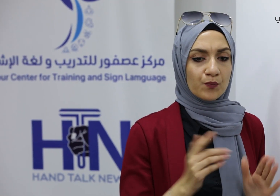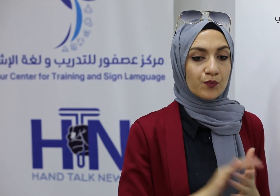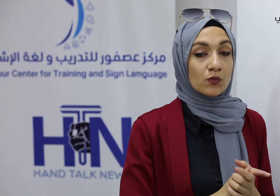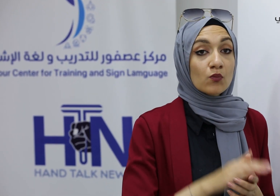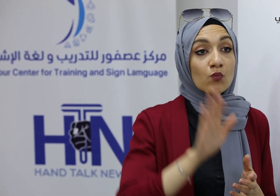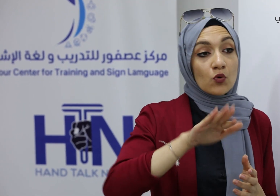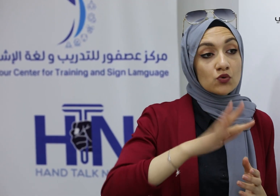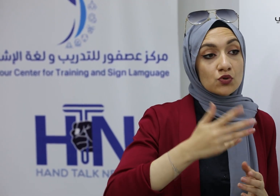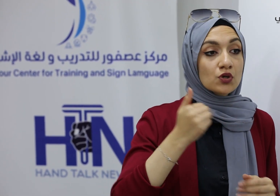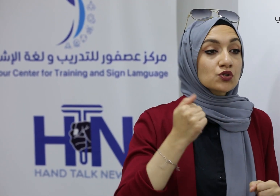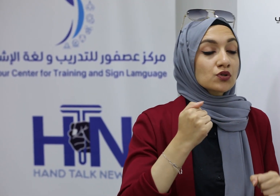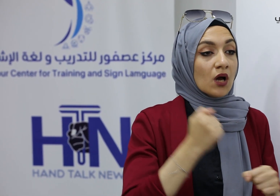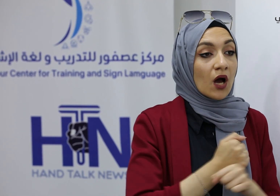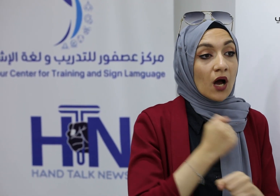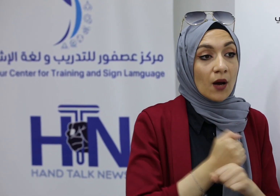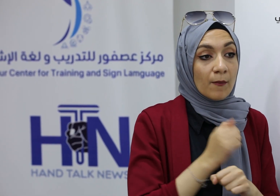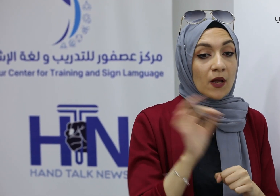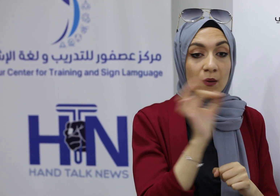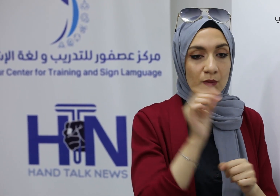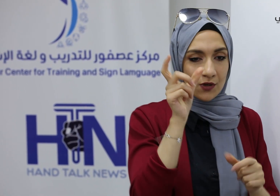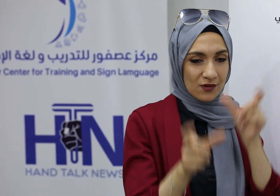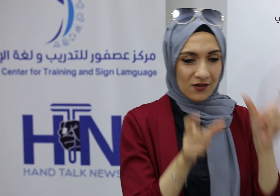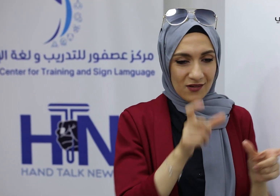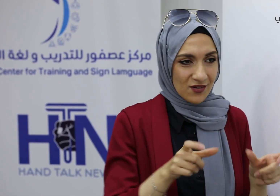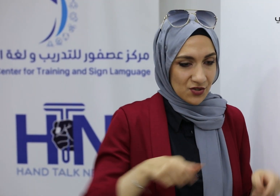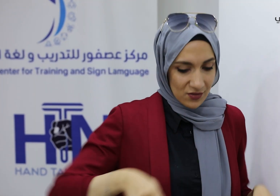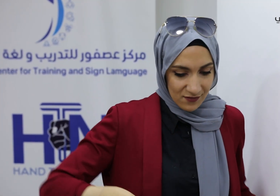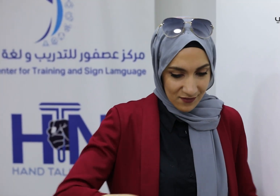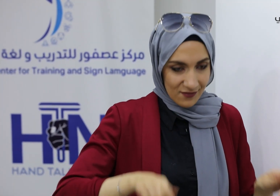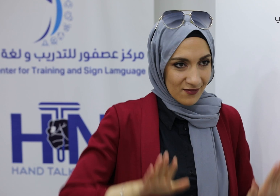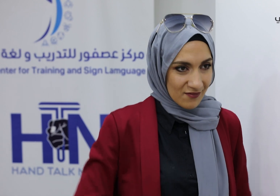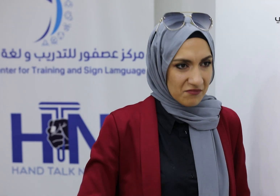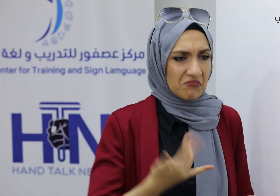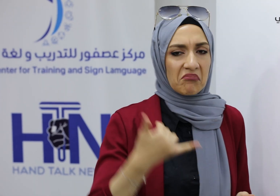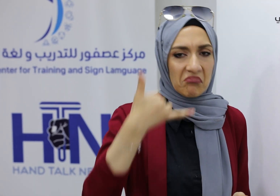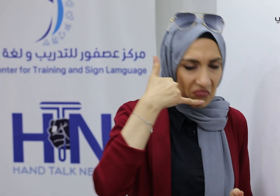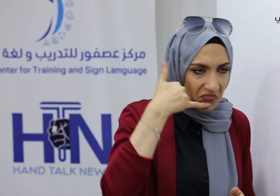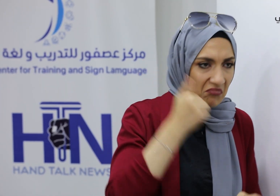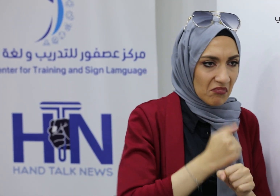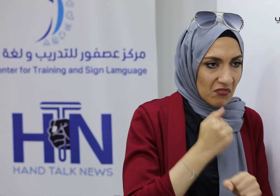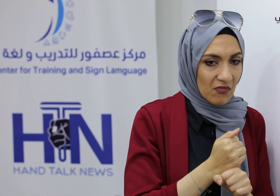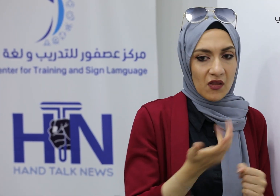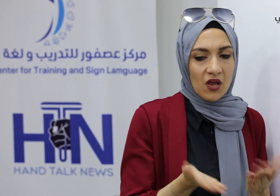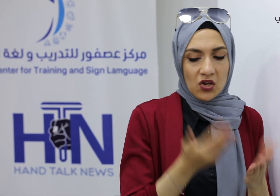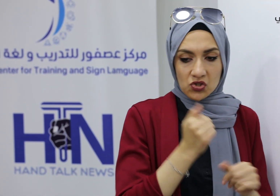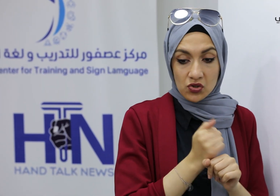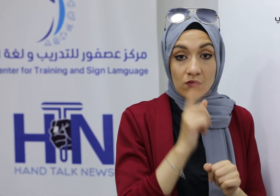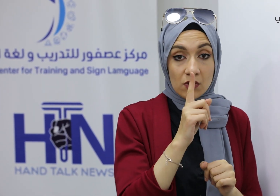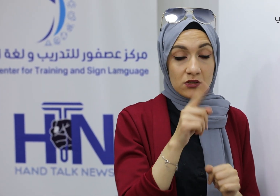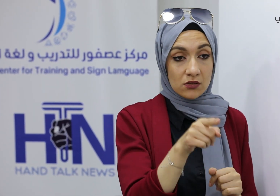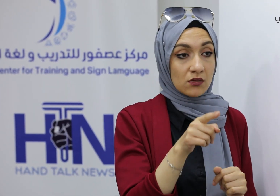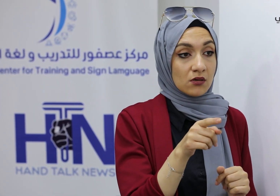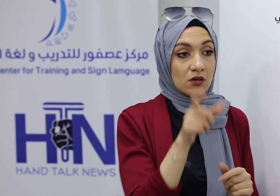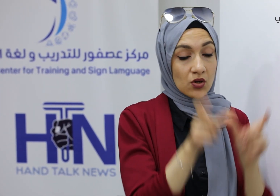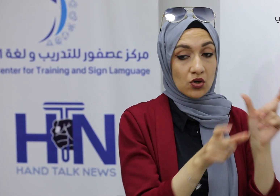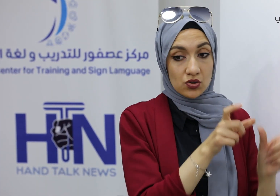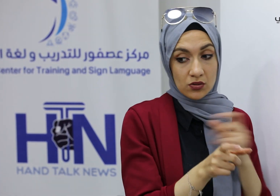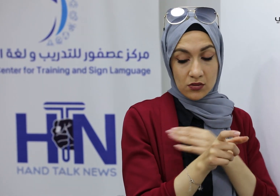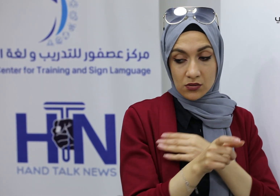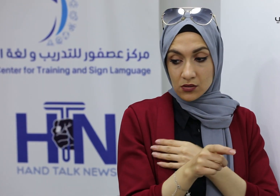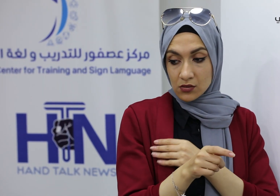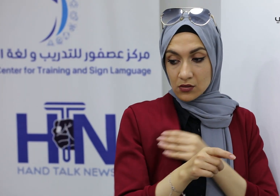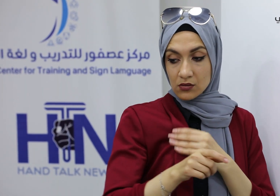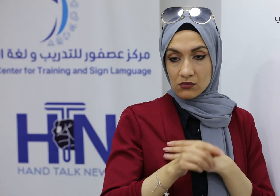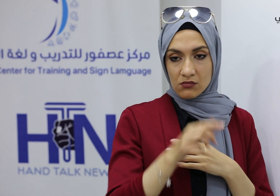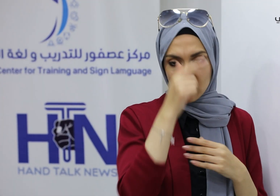فرص عمل للي عنده إعاقة حركية على كرسي انه يشتغل في الكول سنتر، يشتغل في هذا، ولكن ايضا احنا هذول الناس ما بنقدر برضه نحطهم